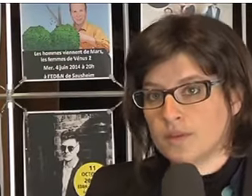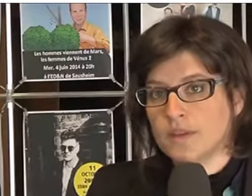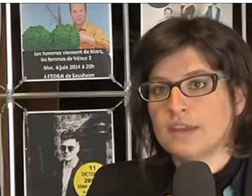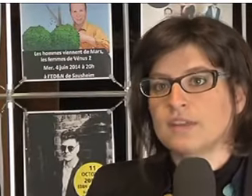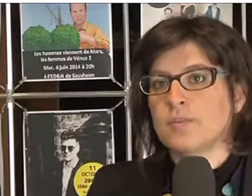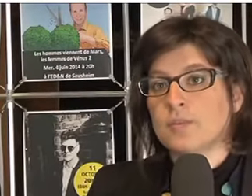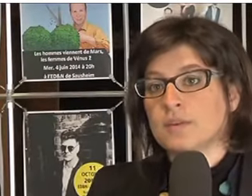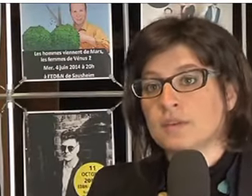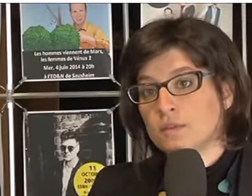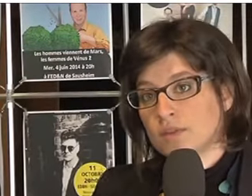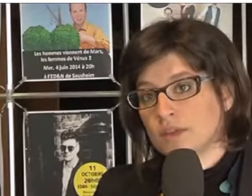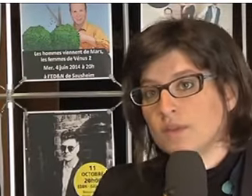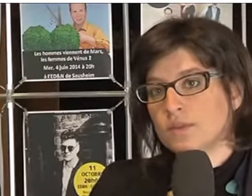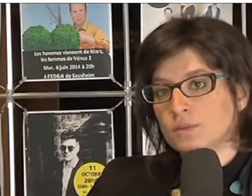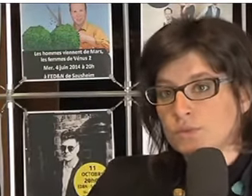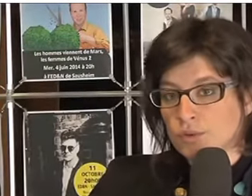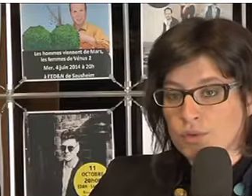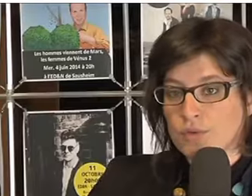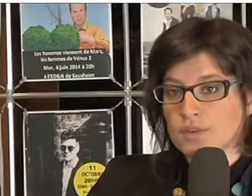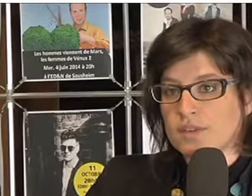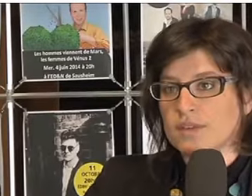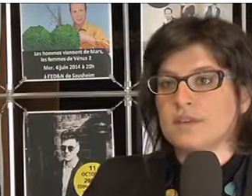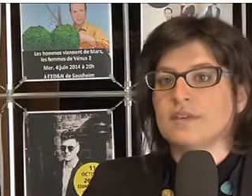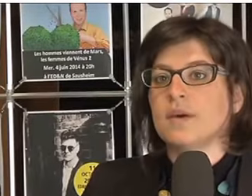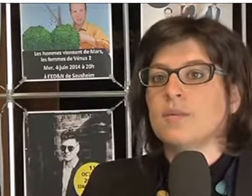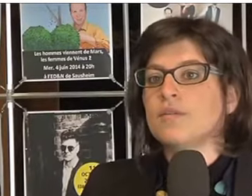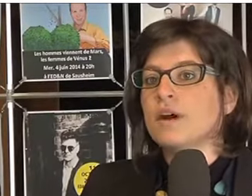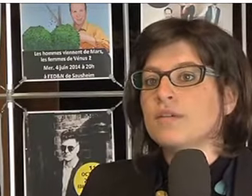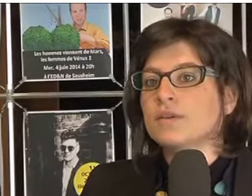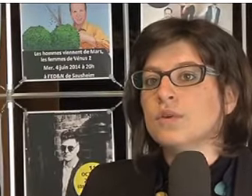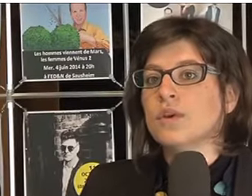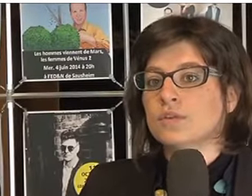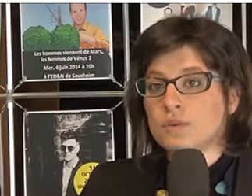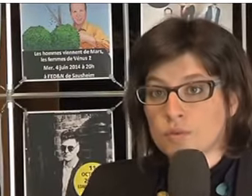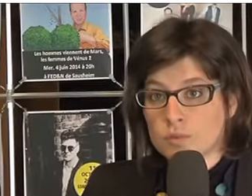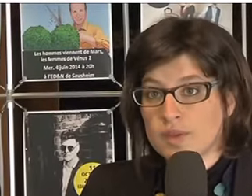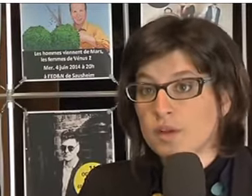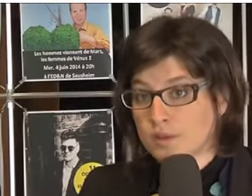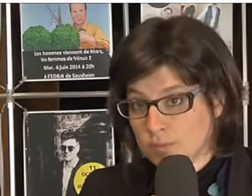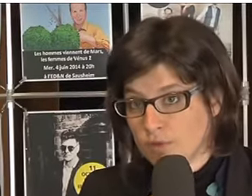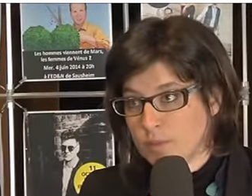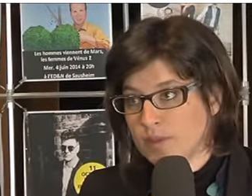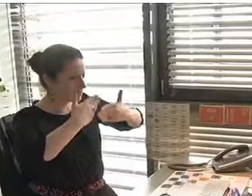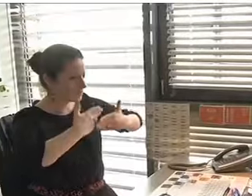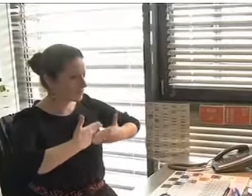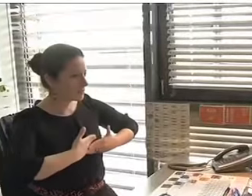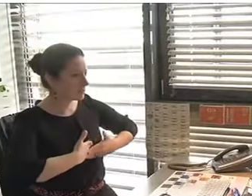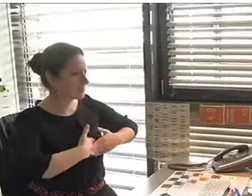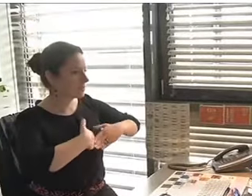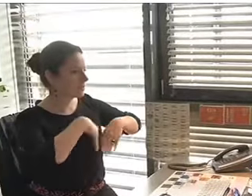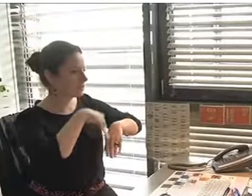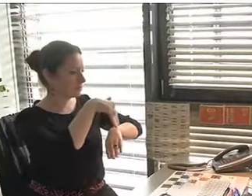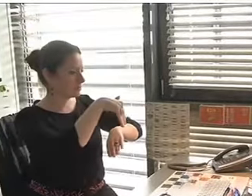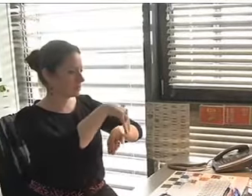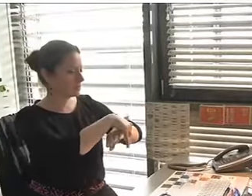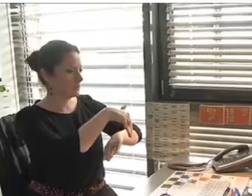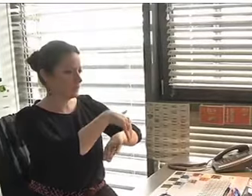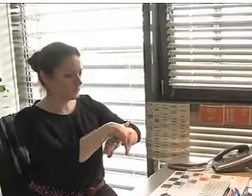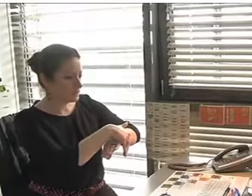peut se placer, est-ce qu'elle peut le placer sur scène ou en devant de scène, ça c'est vraiment à voir avec eux, selon le spectacle, le type de spectacle. Ce